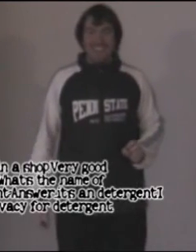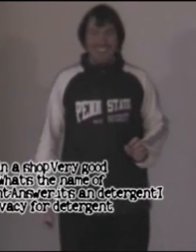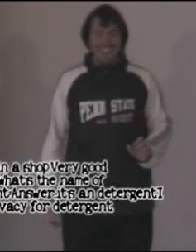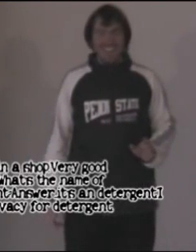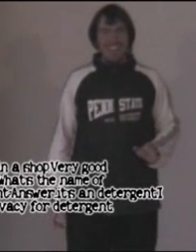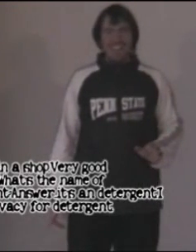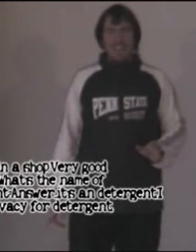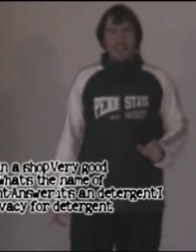detersivi.